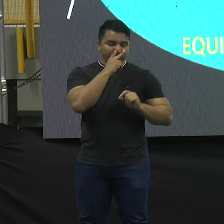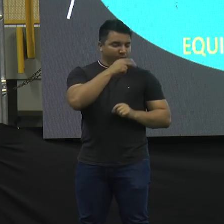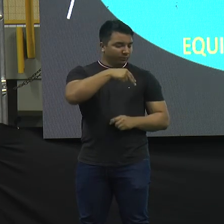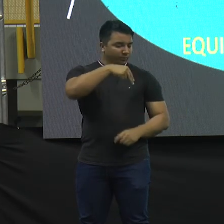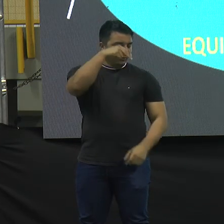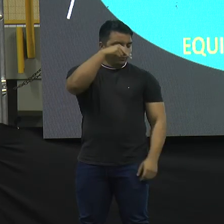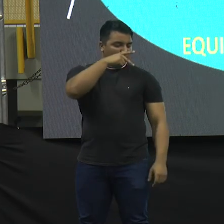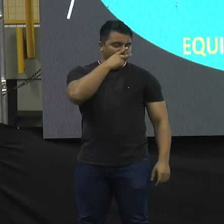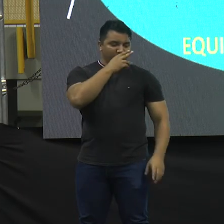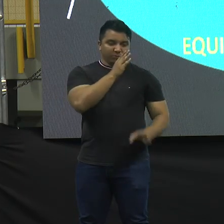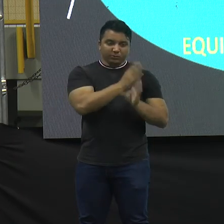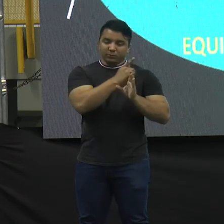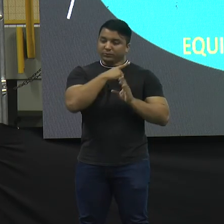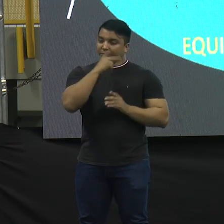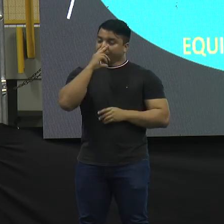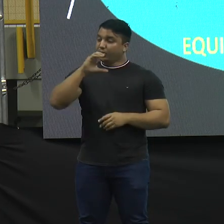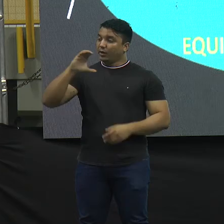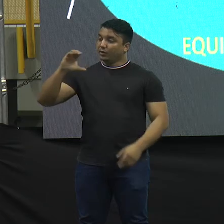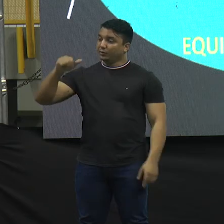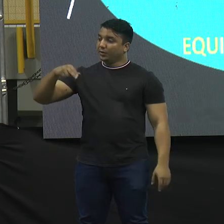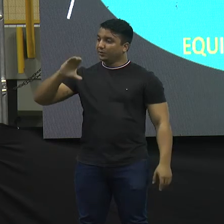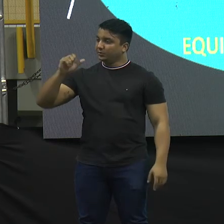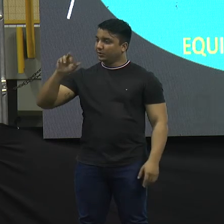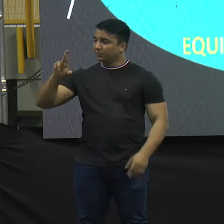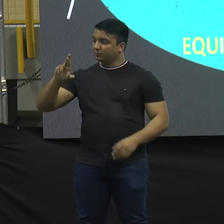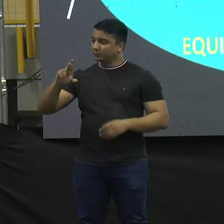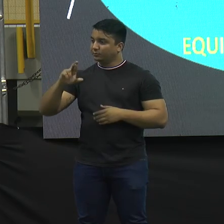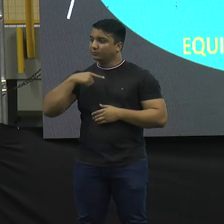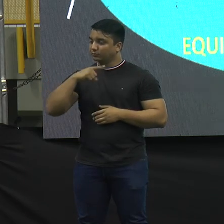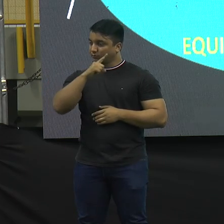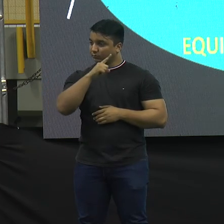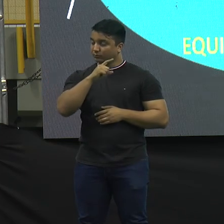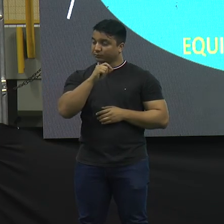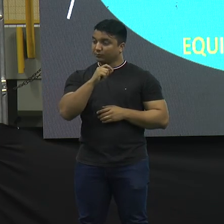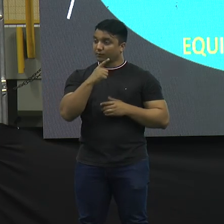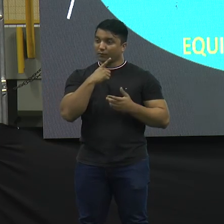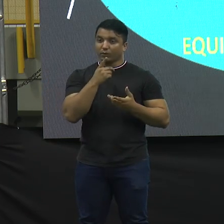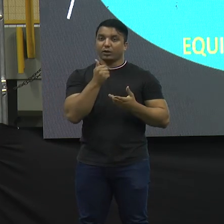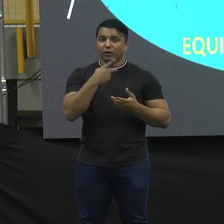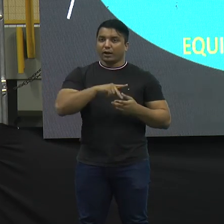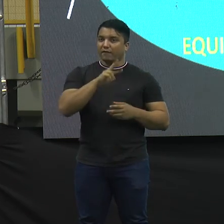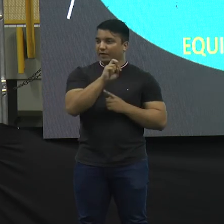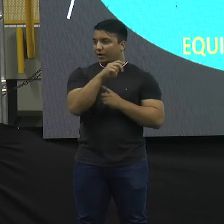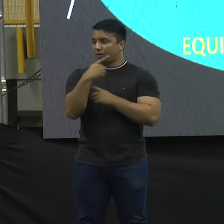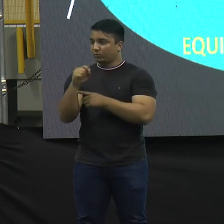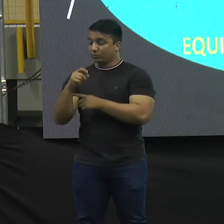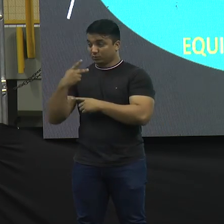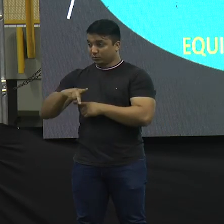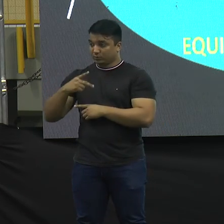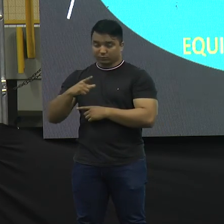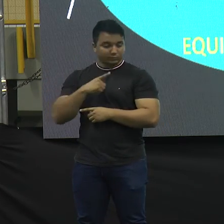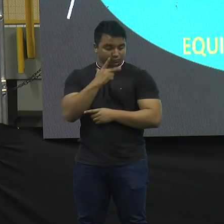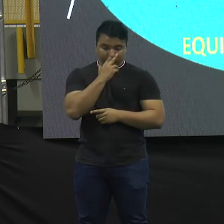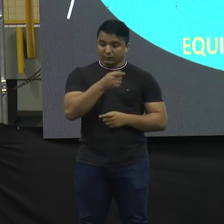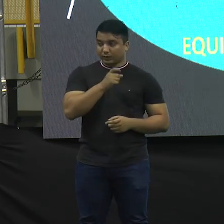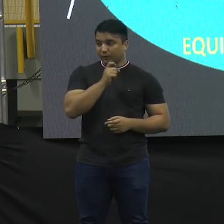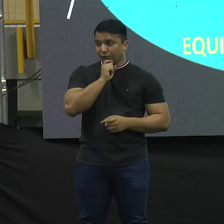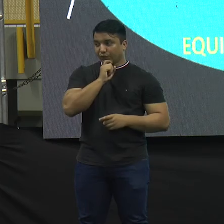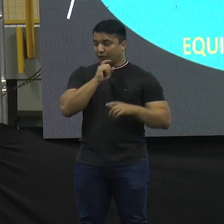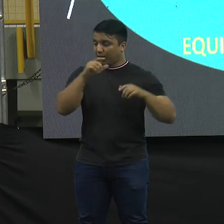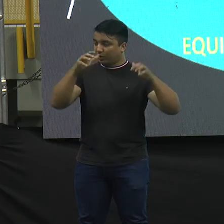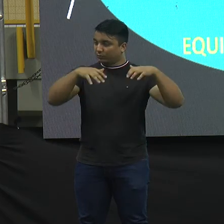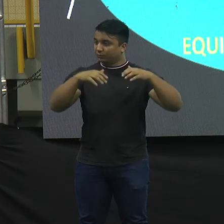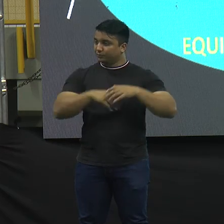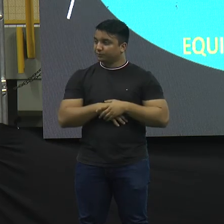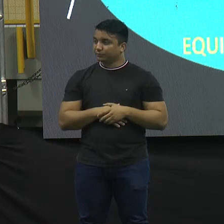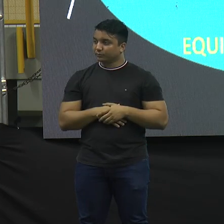iluminado. O Sol está passando pelo trópico de Câncer. Lá em cima vai ser verão. Aqui, obviamente, inverno. Quanto mais